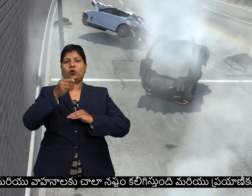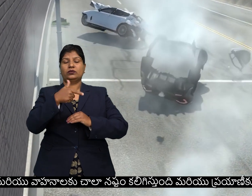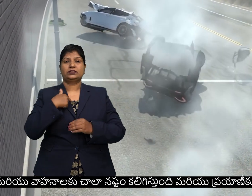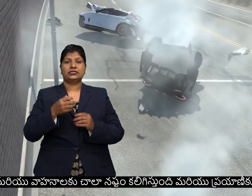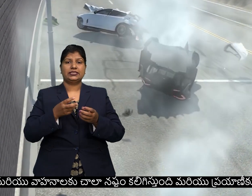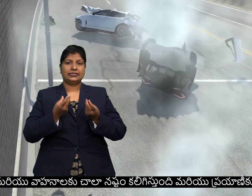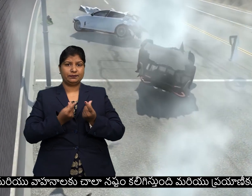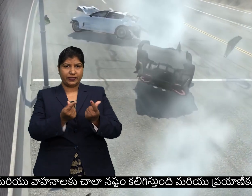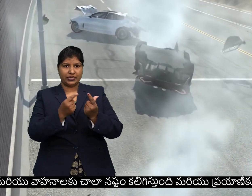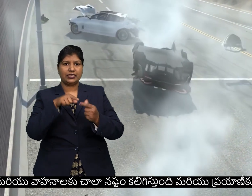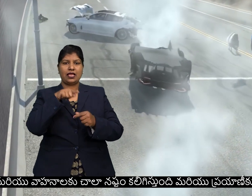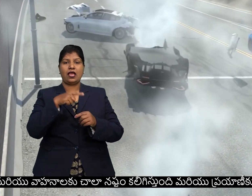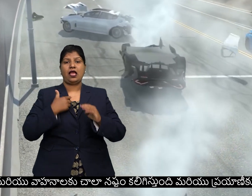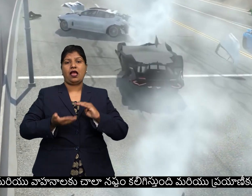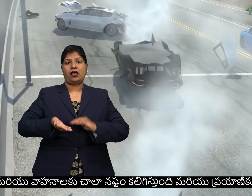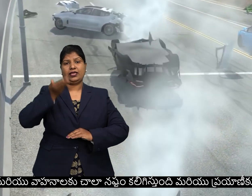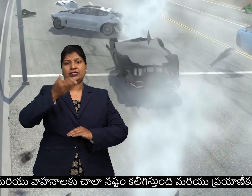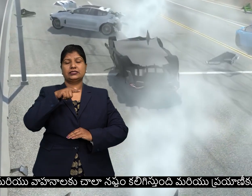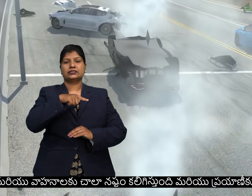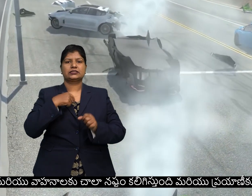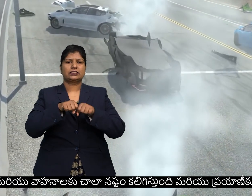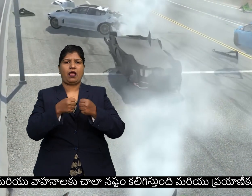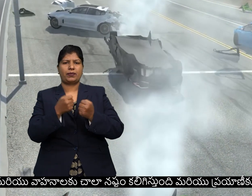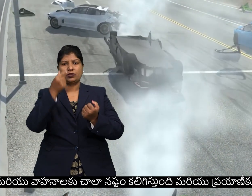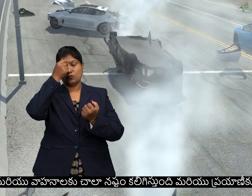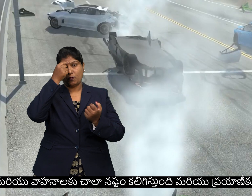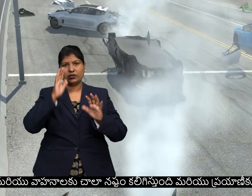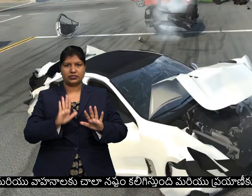మరియు ప్రయాణికులకు గాయాలవుతాయి.